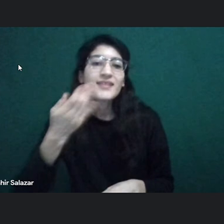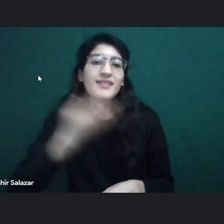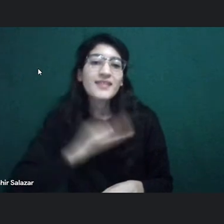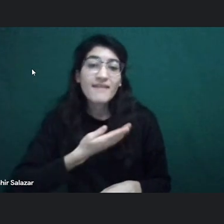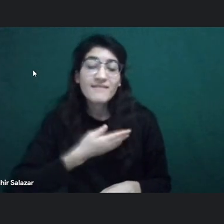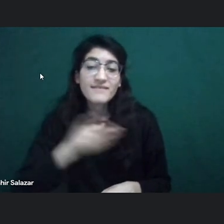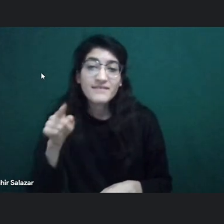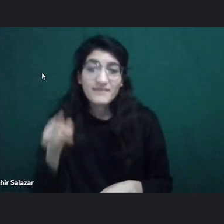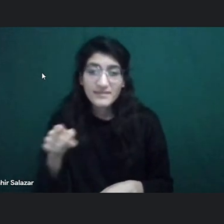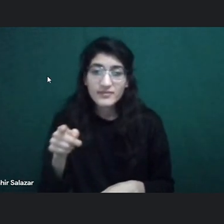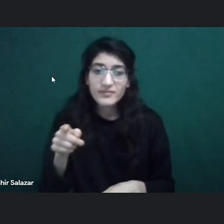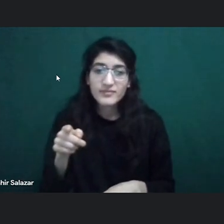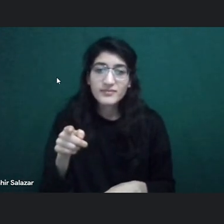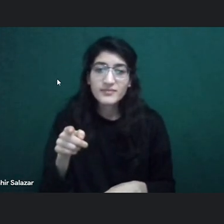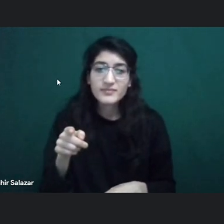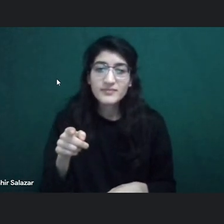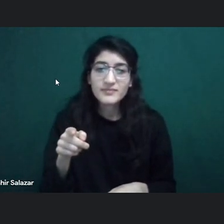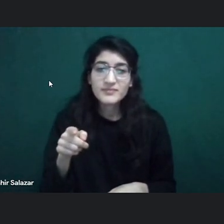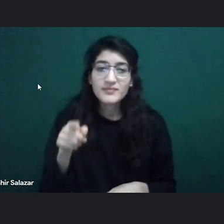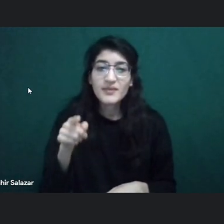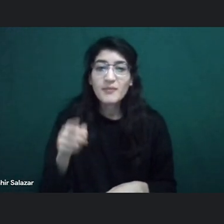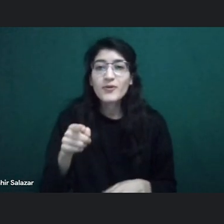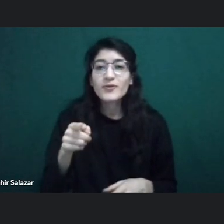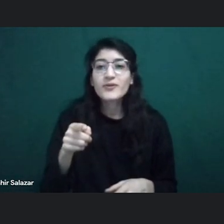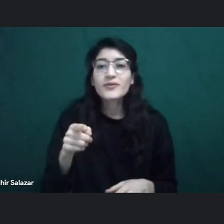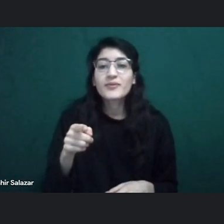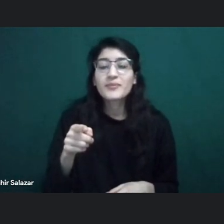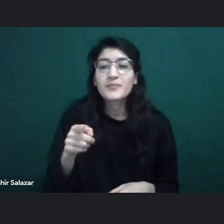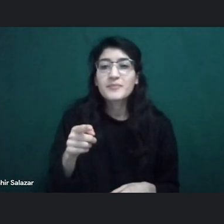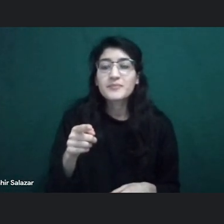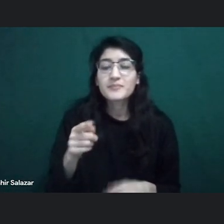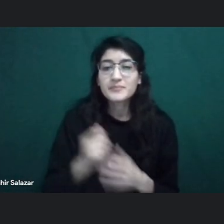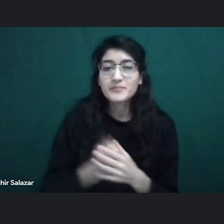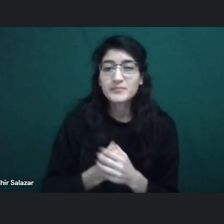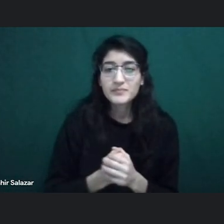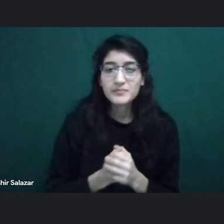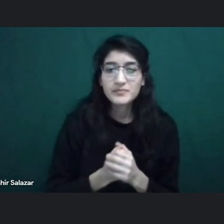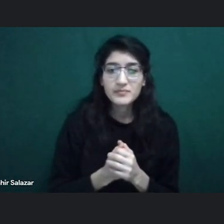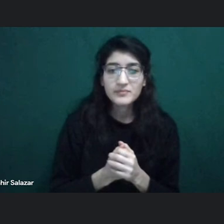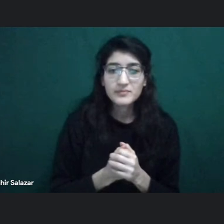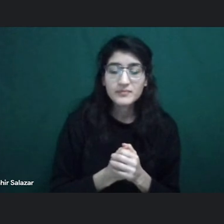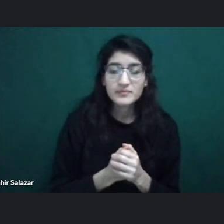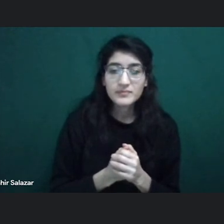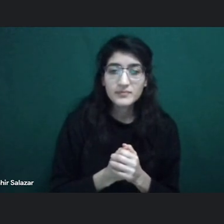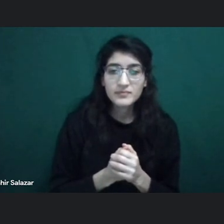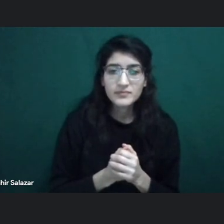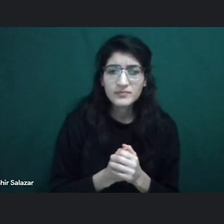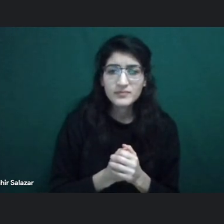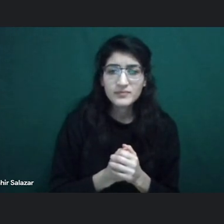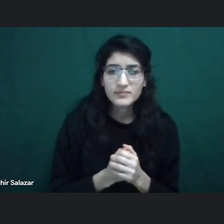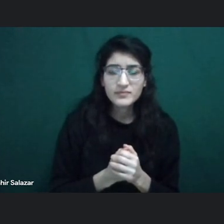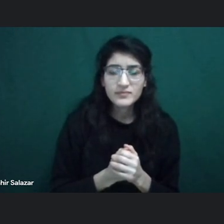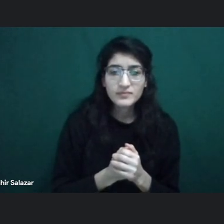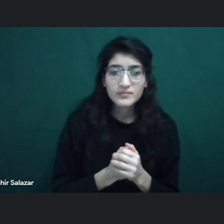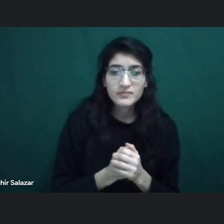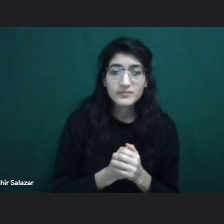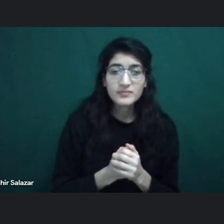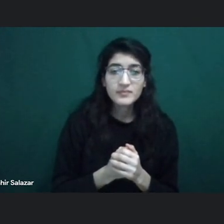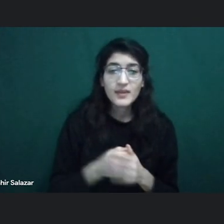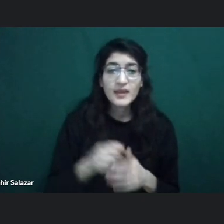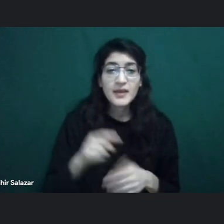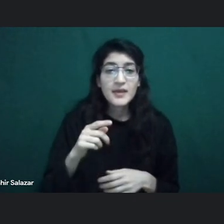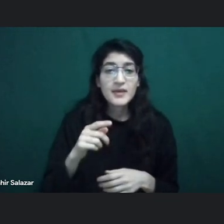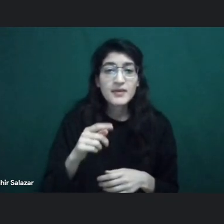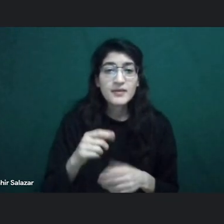de enseñanza. Muy bien. En este caso que tengo in providing training, ¿qué diferencia